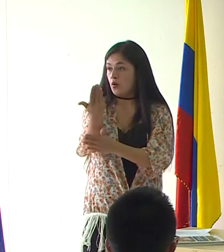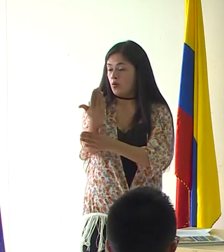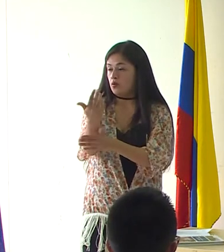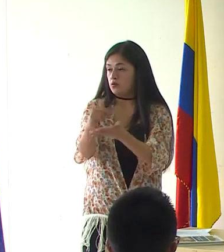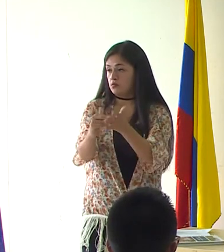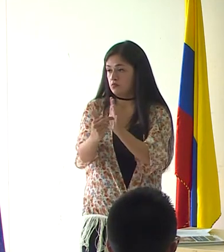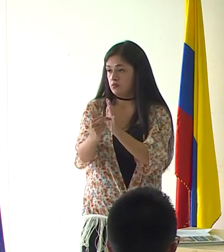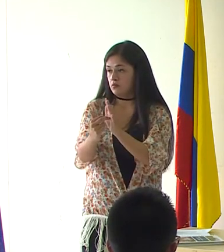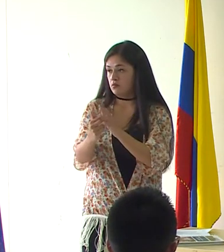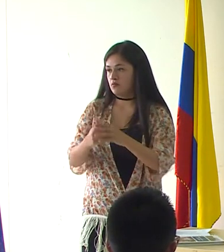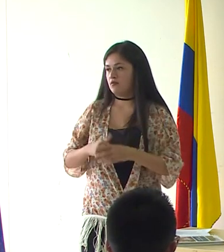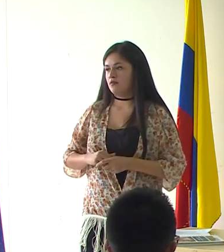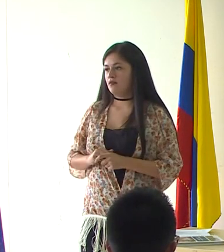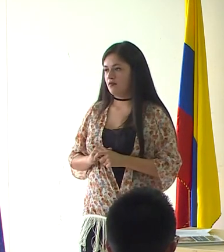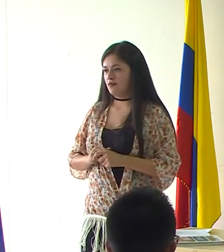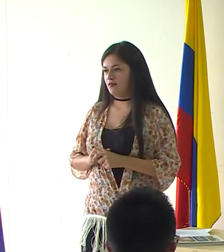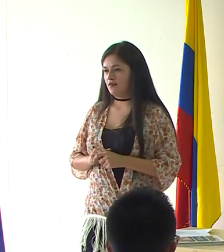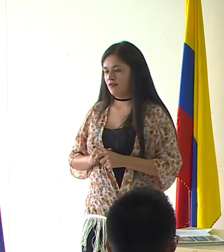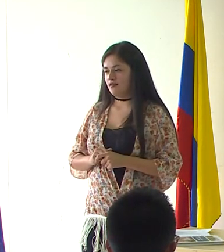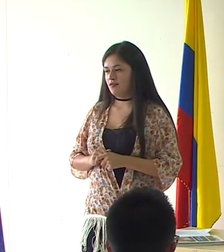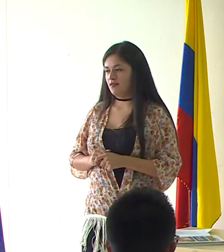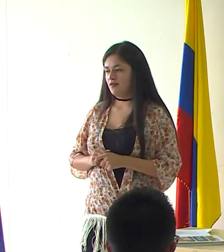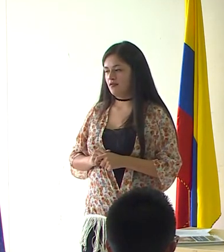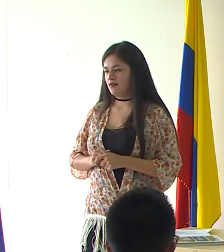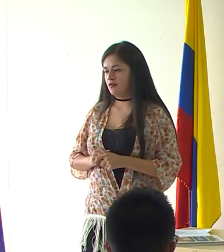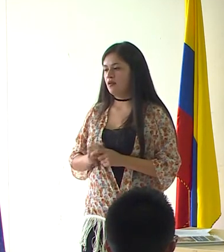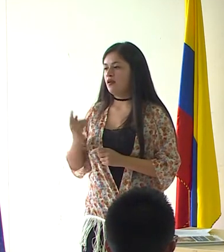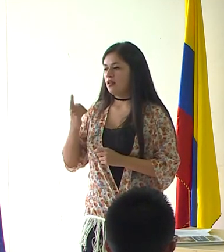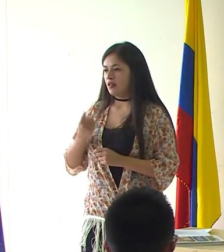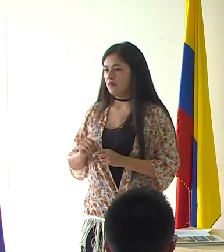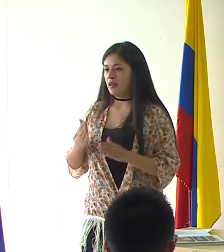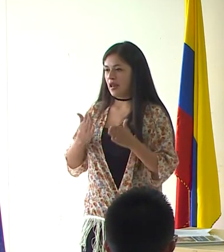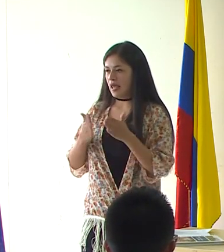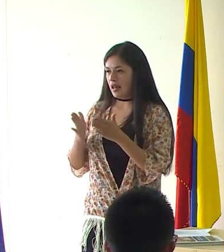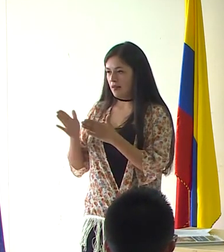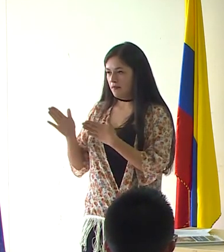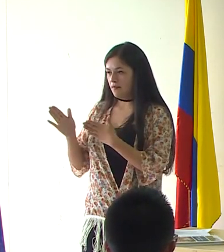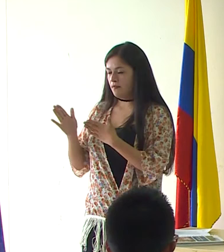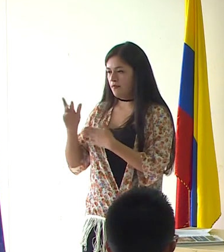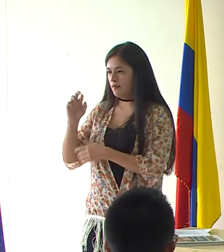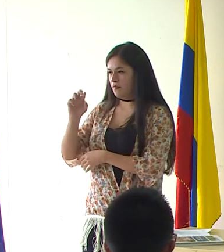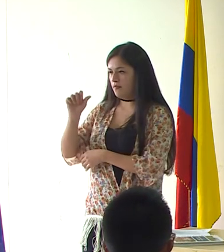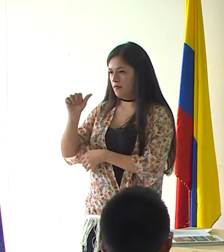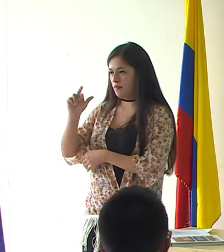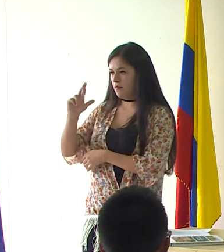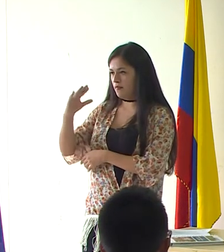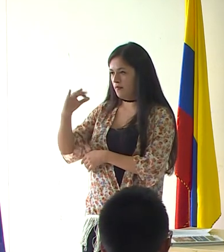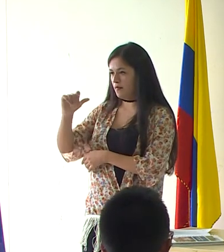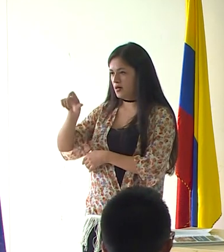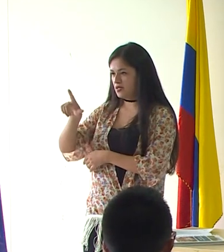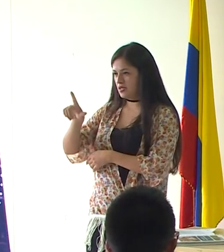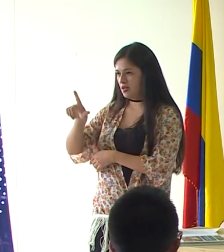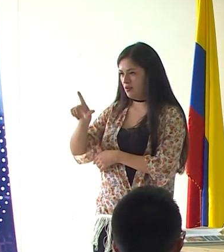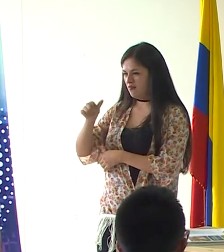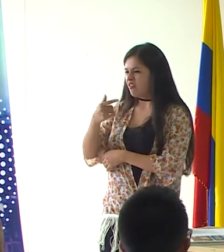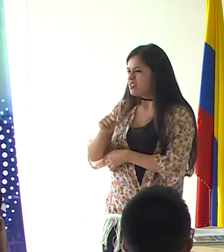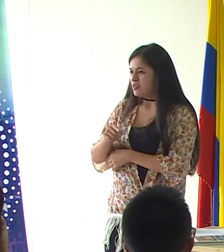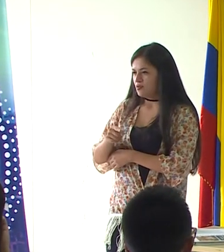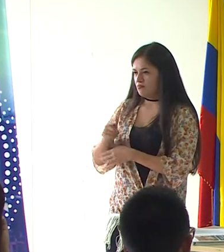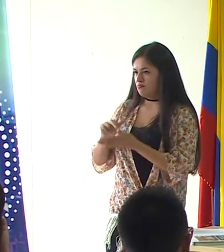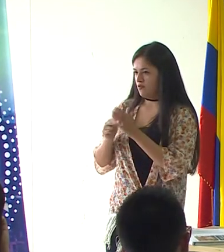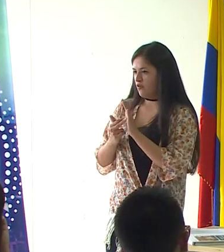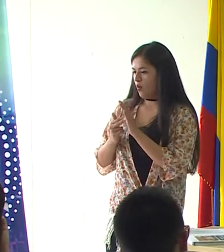no el plan parcial un poco para aclarar en términos técnicos un plan parcial es un instrumento de gestión